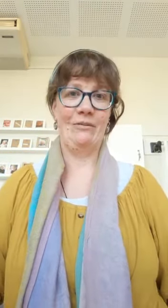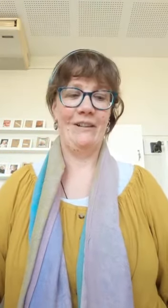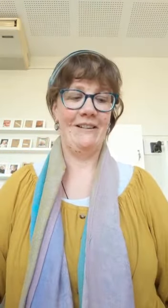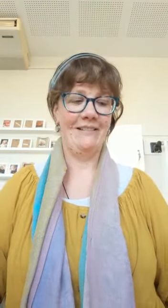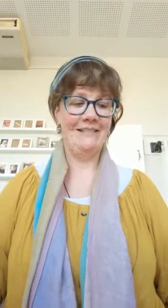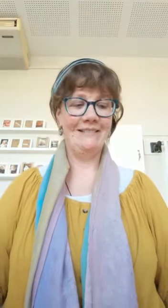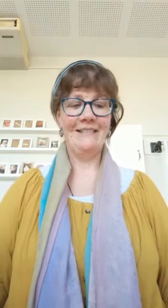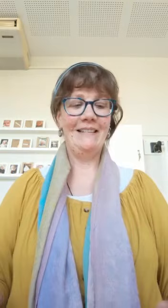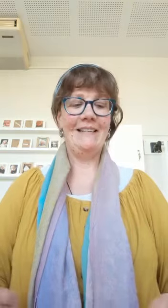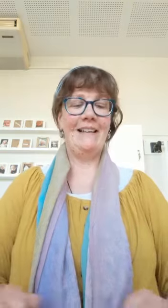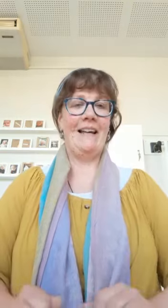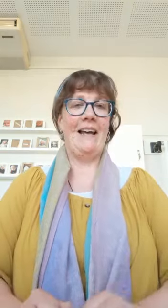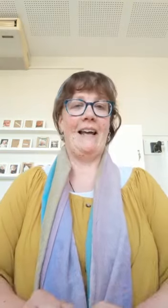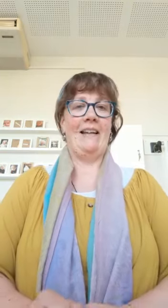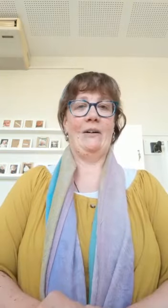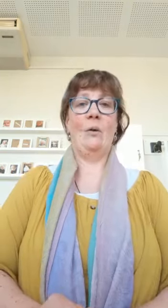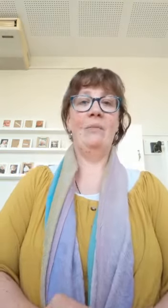oefenen. Daar komt hij.